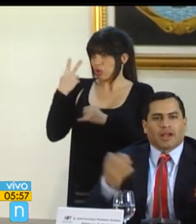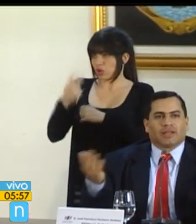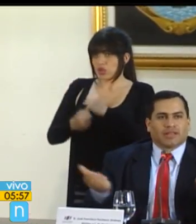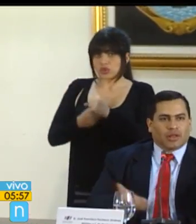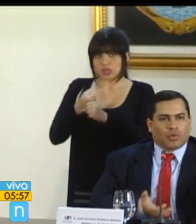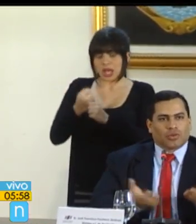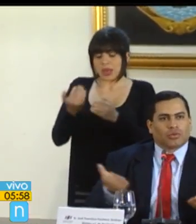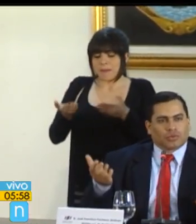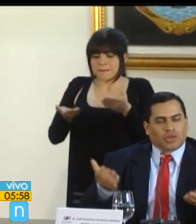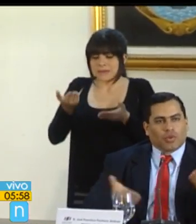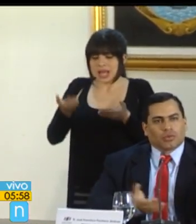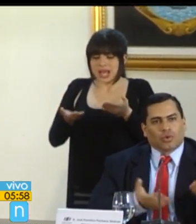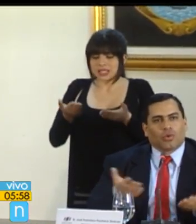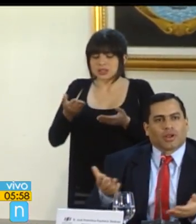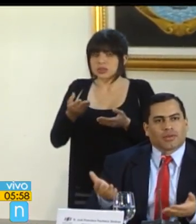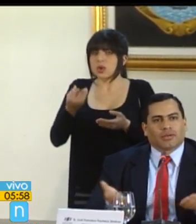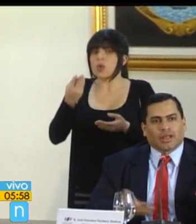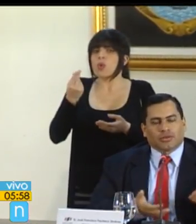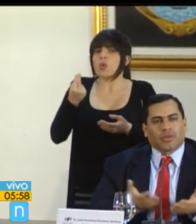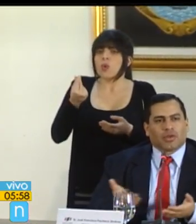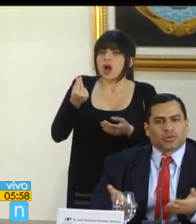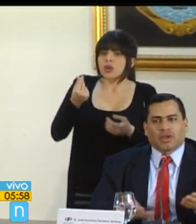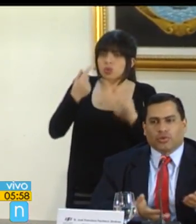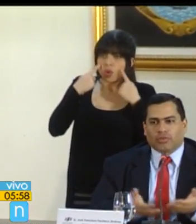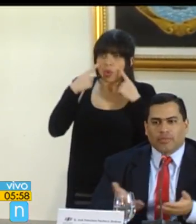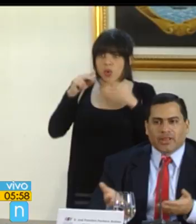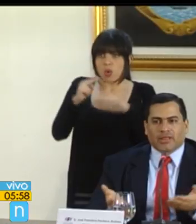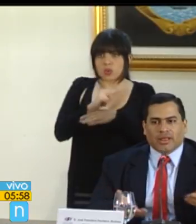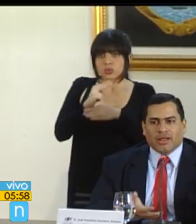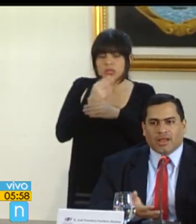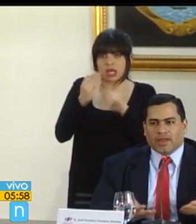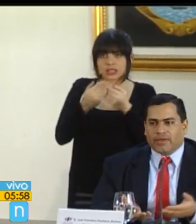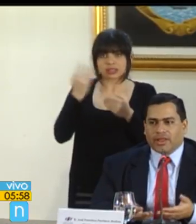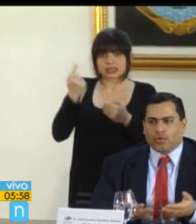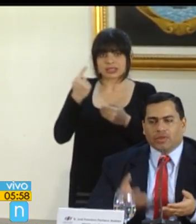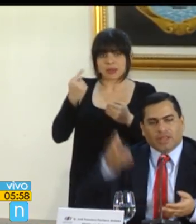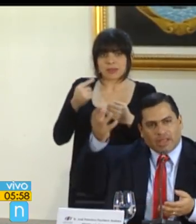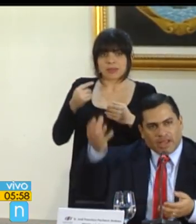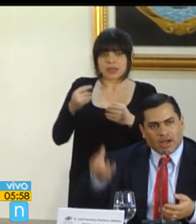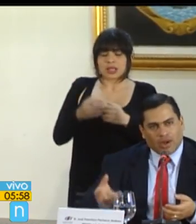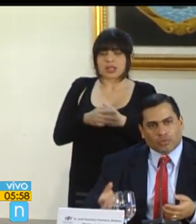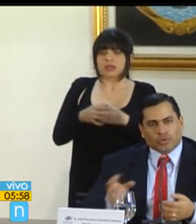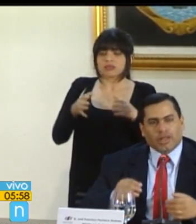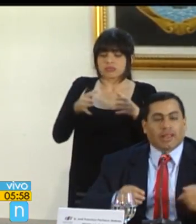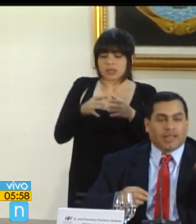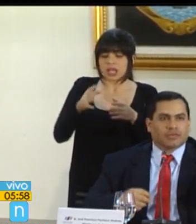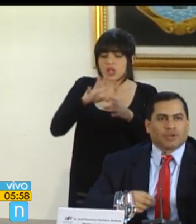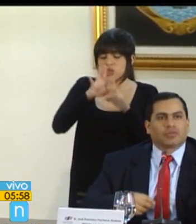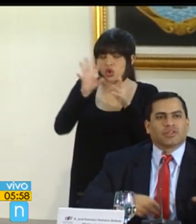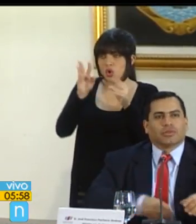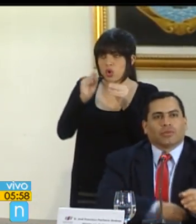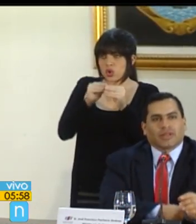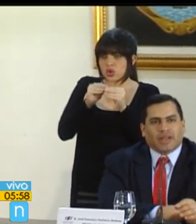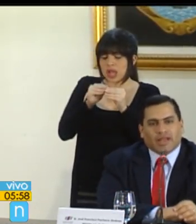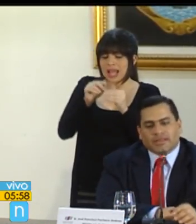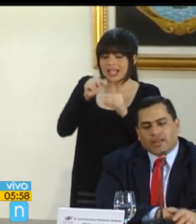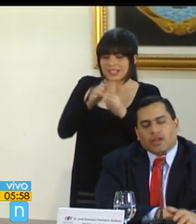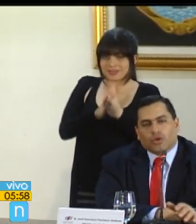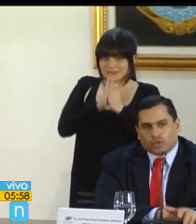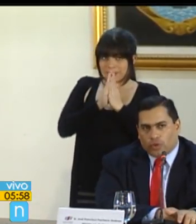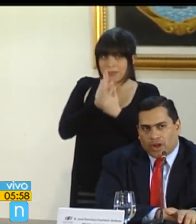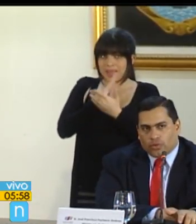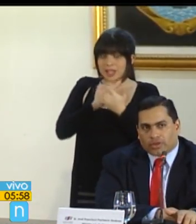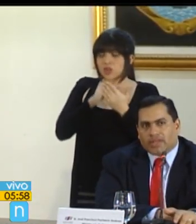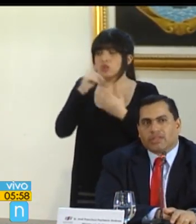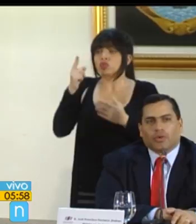hace un balance de cuánto logran subejecutar normalmente a nivel de Corte, y llega a un total que es una solicitud que se le hace